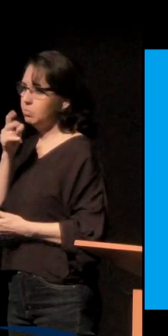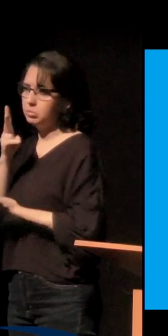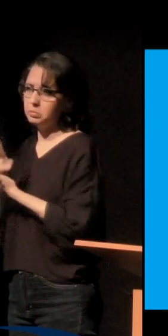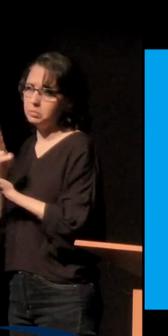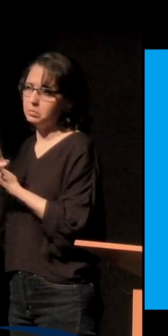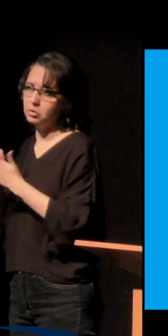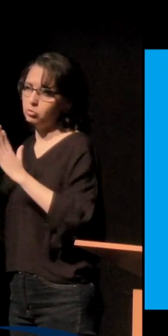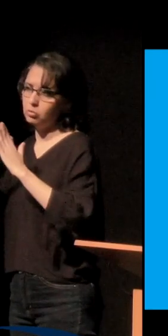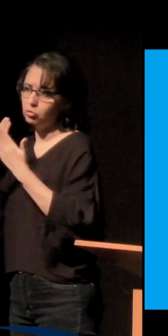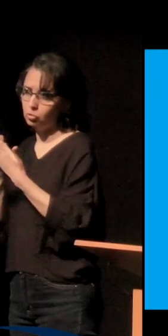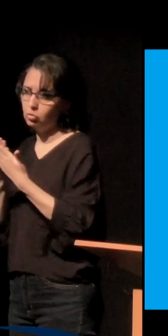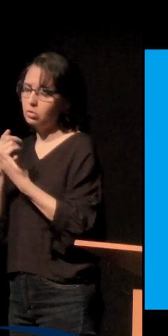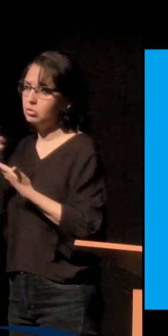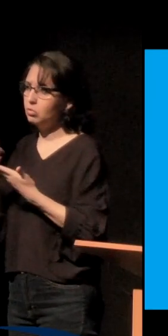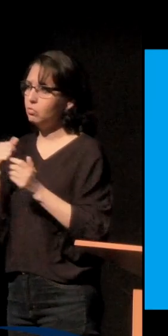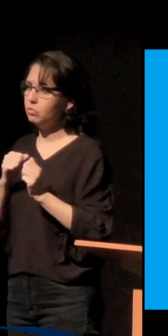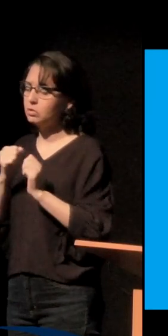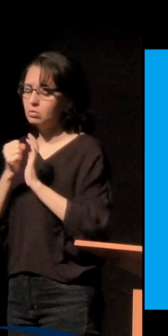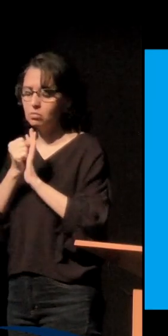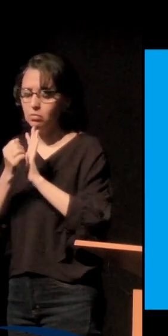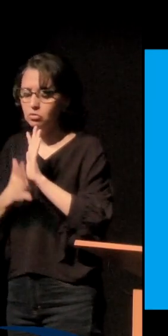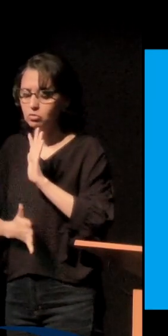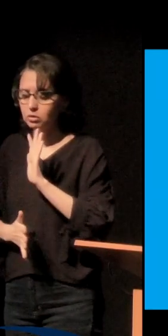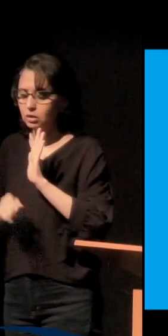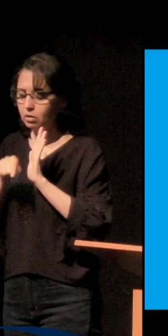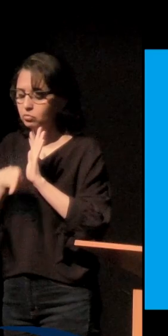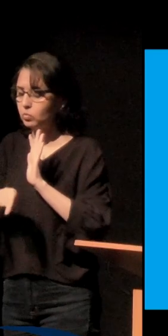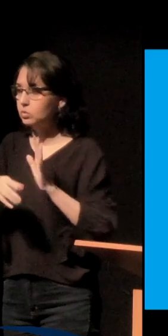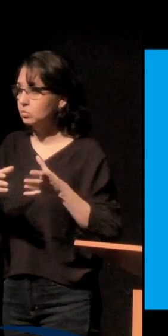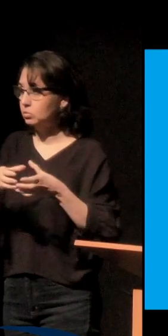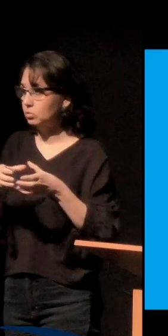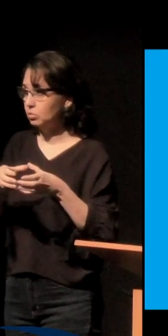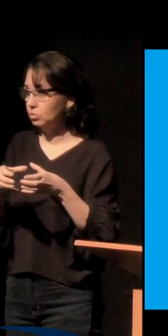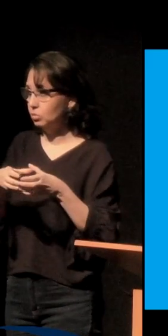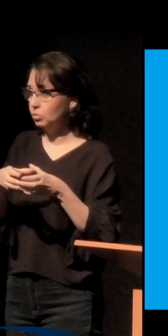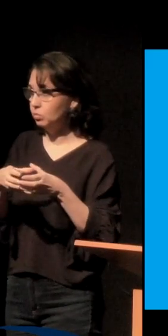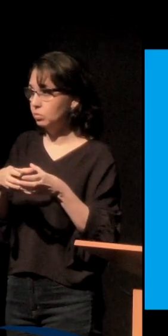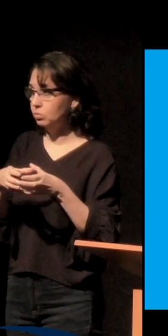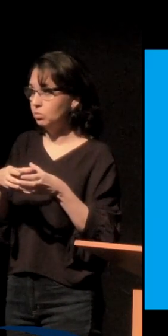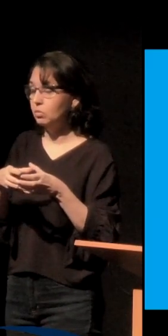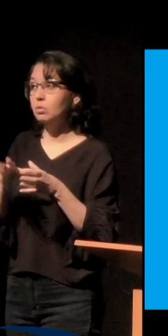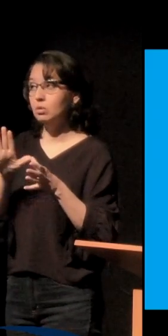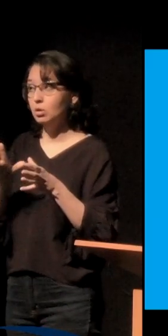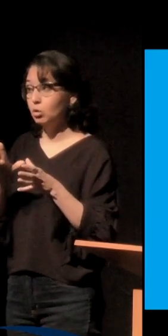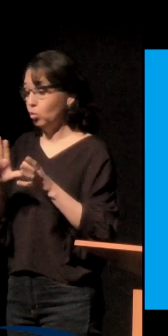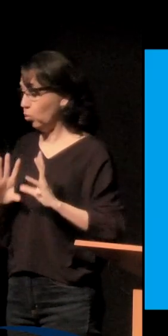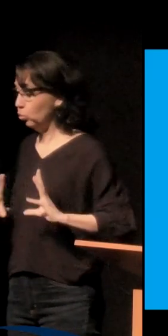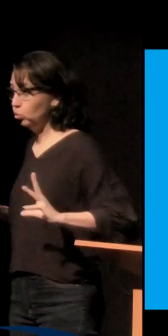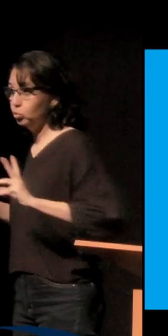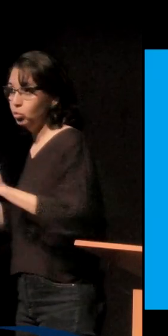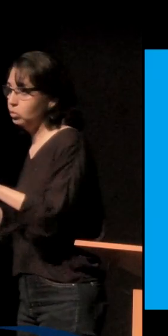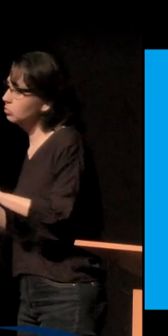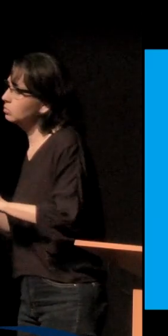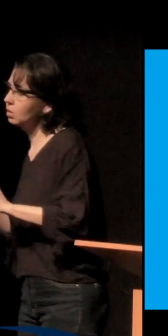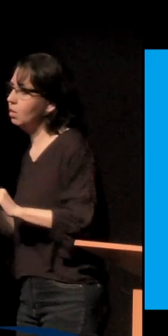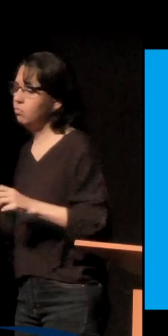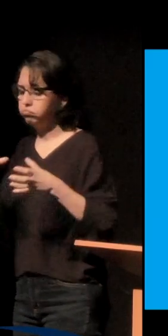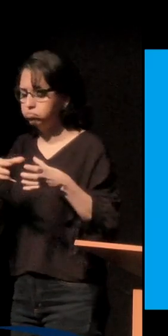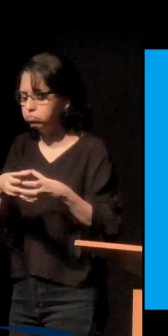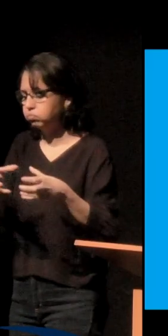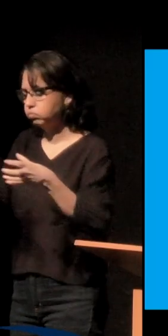se eu for fazer atividade com os escolares cada turminha que eu for fazer vai ser de um jeito diferente porque elas têm características